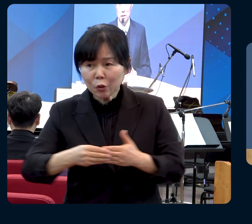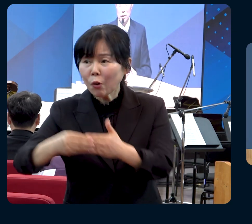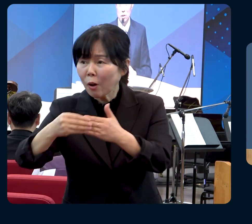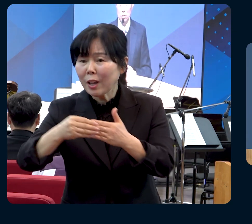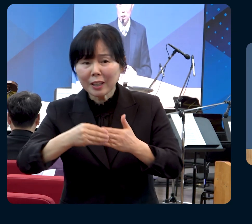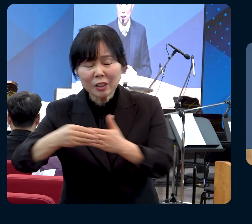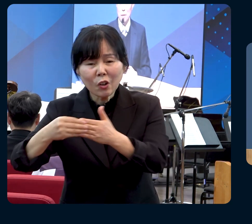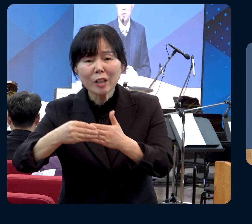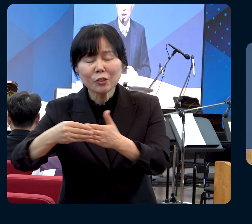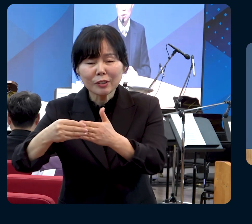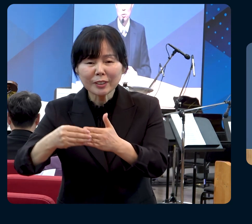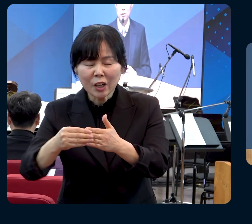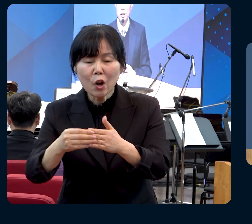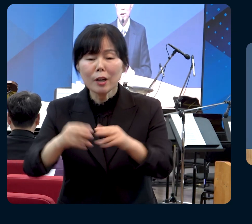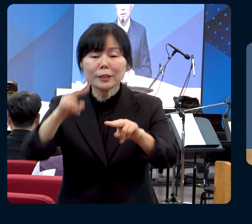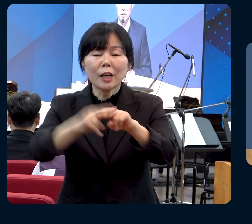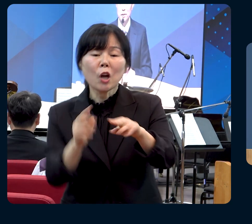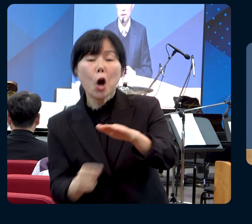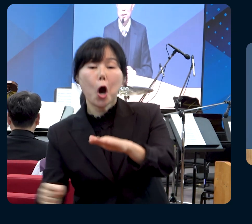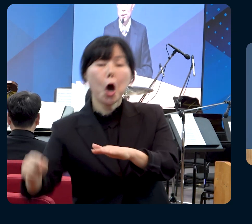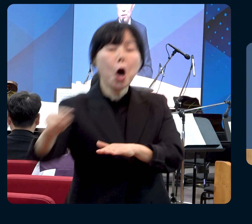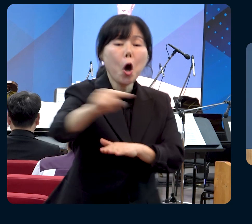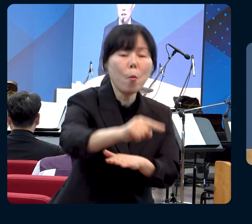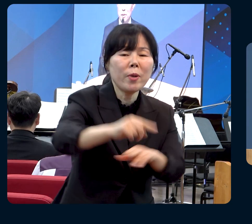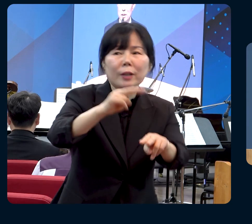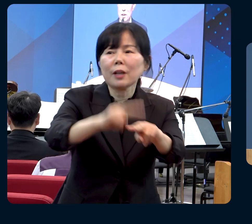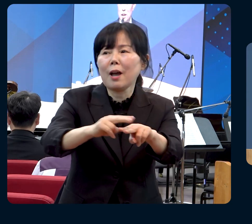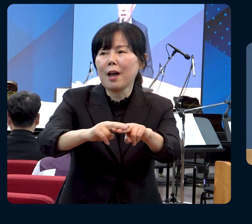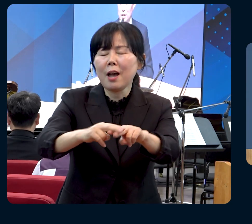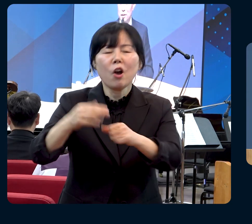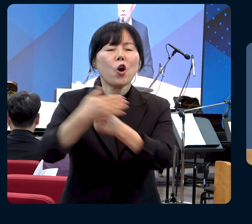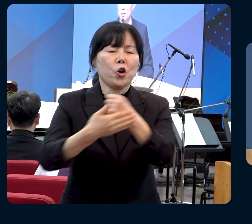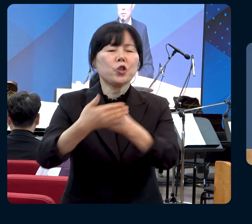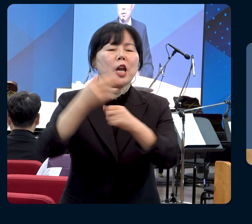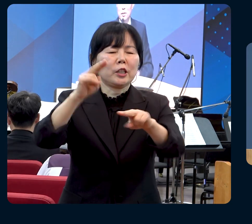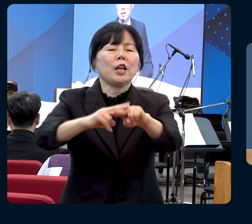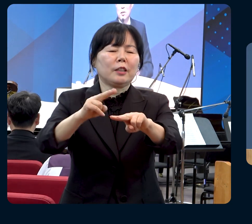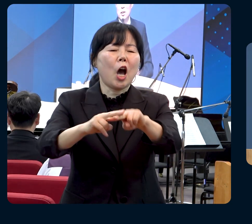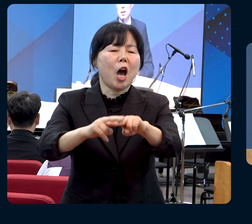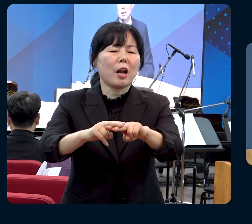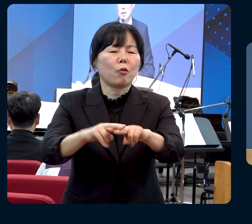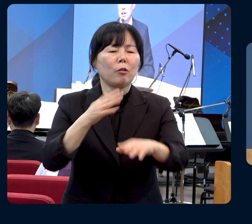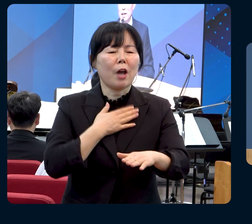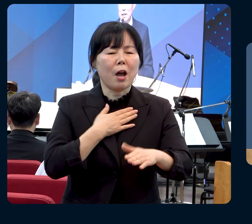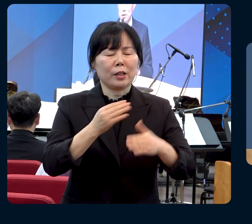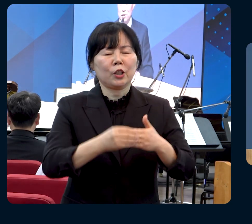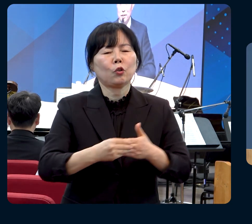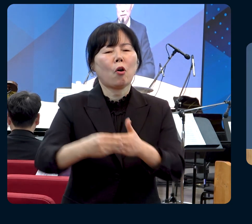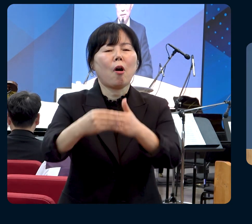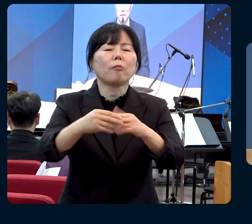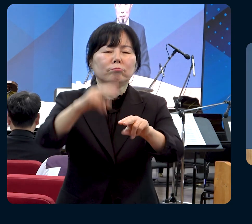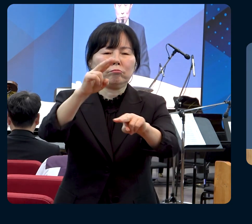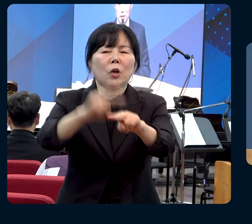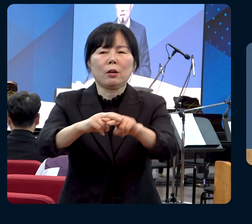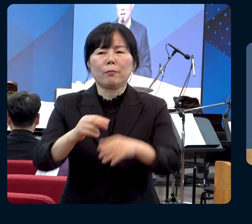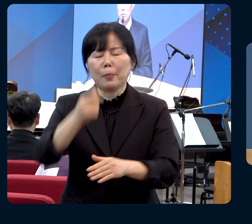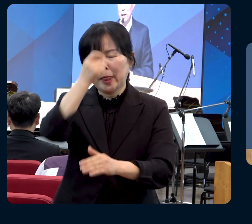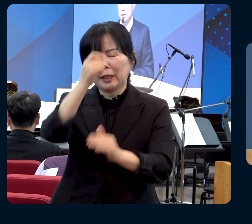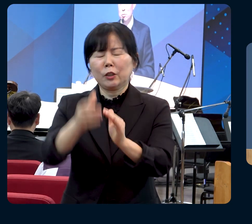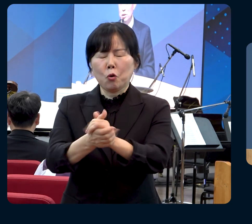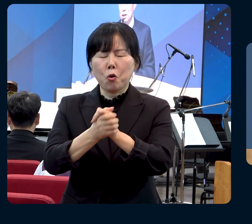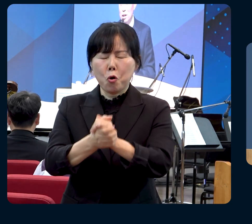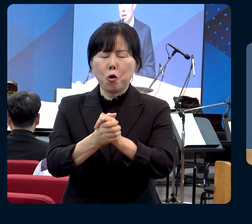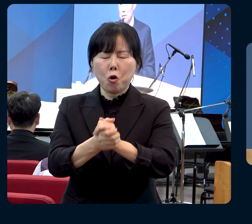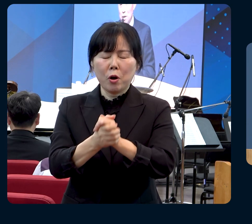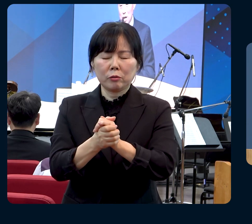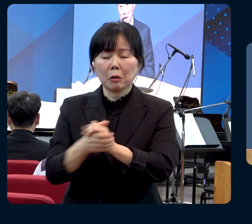저를 이끌고 제일 앞자리로 오는 거예요. 그 은혜 받는 자리라나요? 거기 앉았어요. 기도하는데 제 옆에